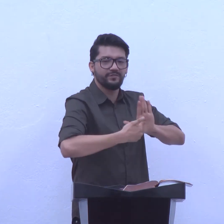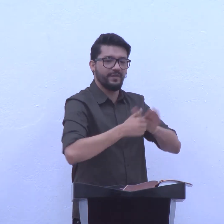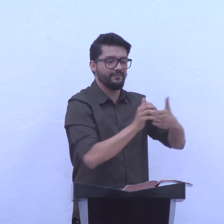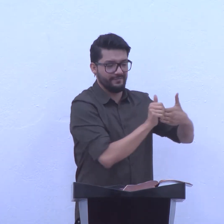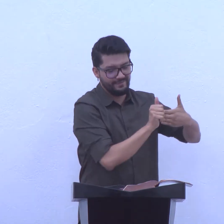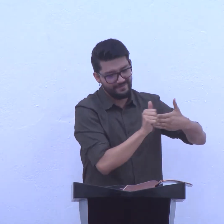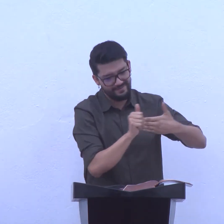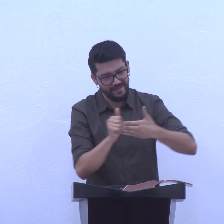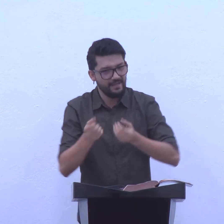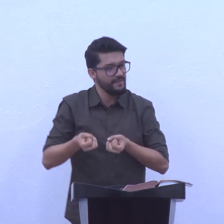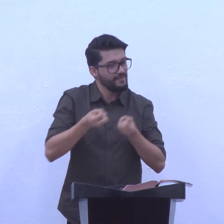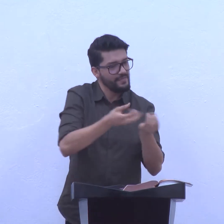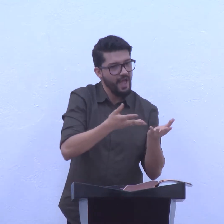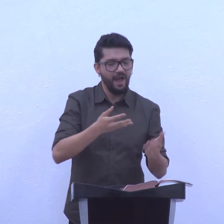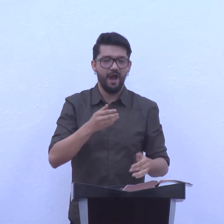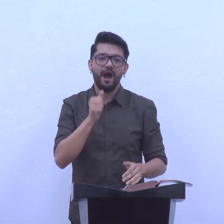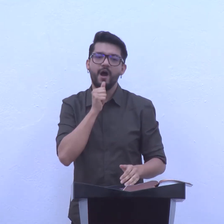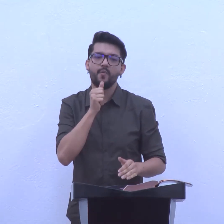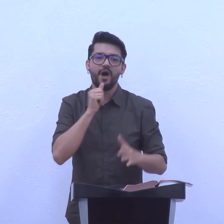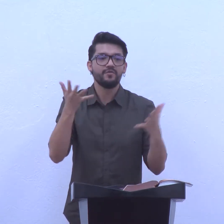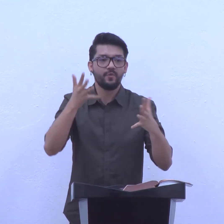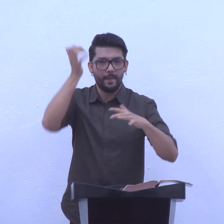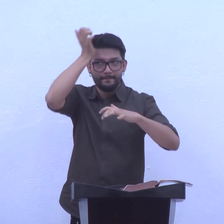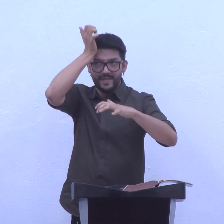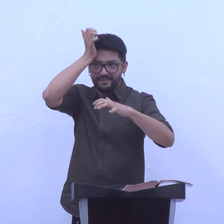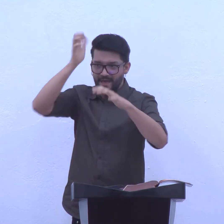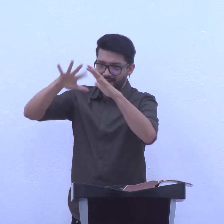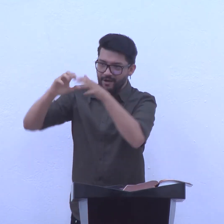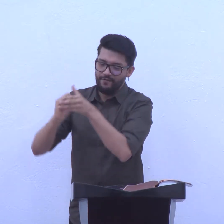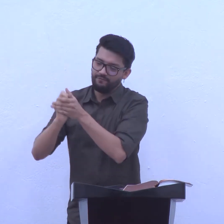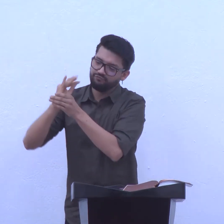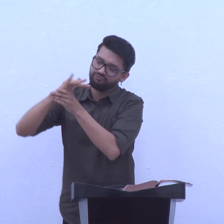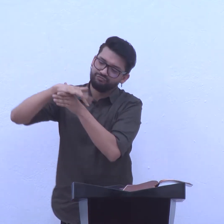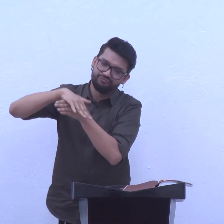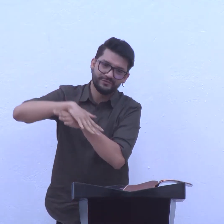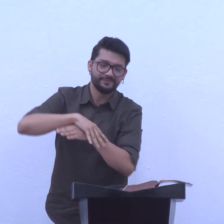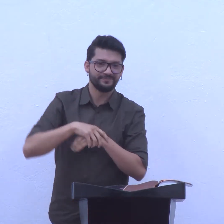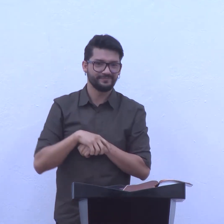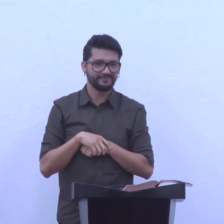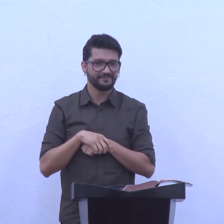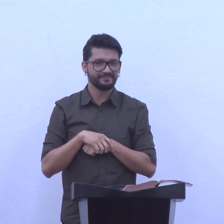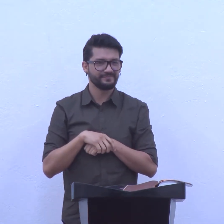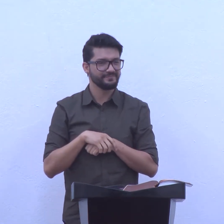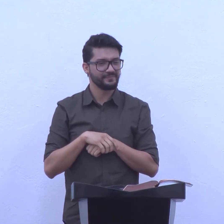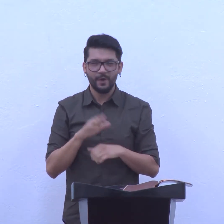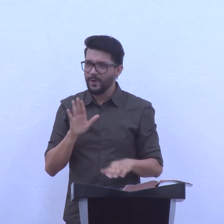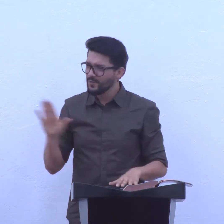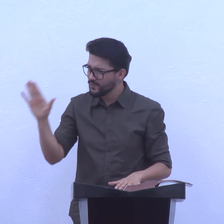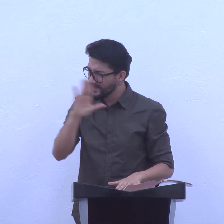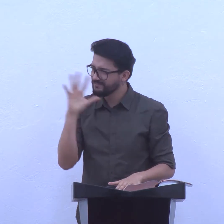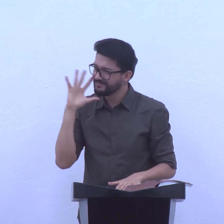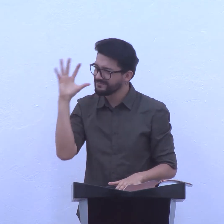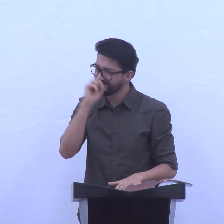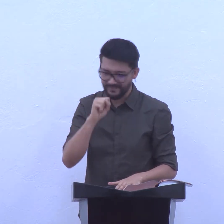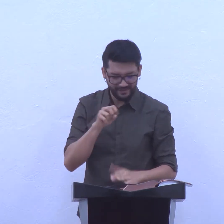Moisés empieza a clamar a Dios y el Espíritu de Dios le guía para que vaya a la peña de Horeb y allí